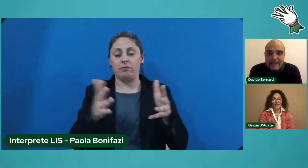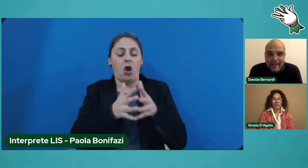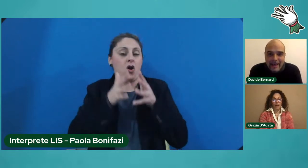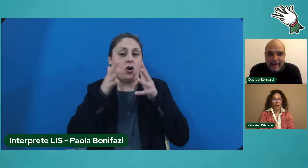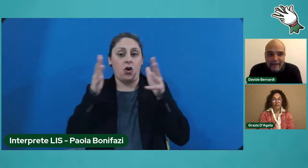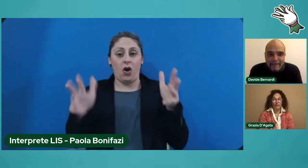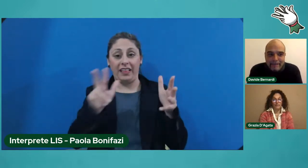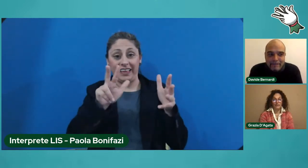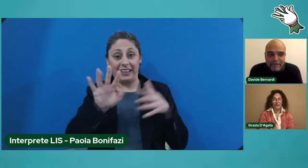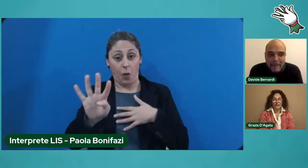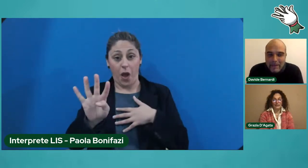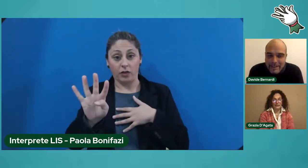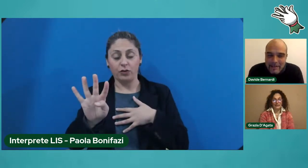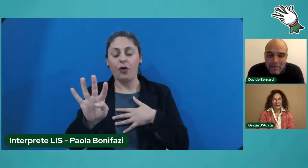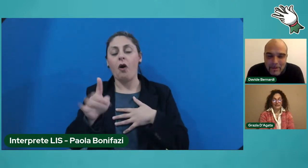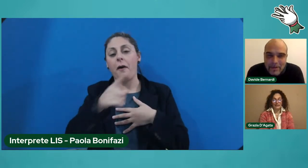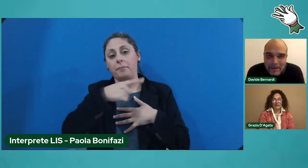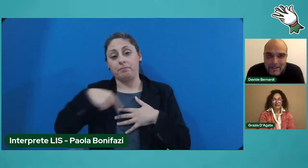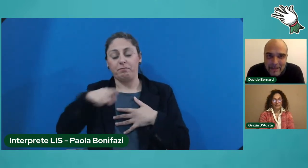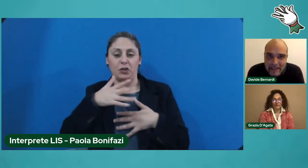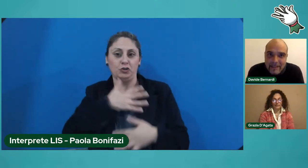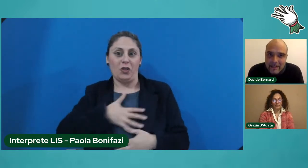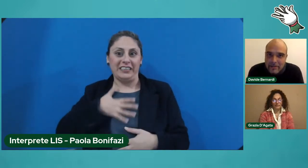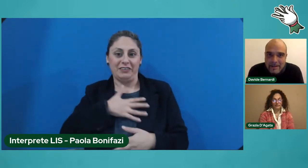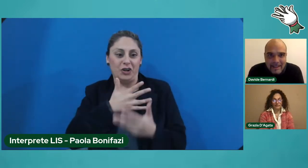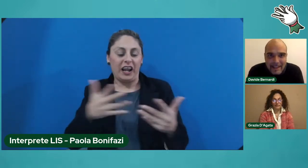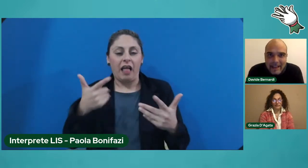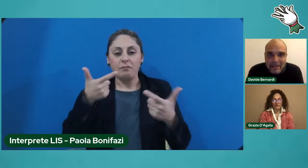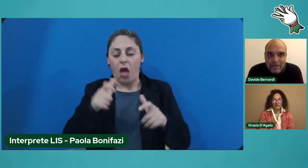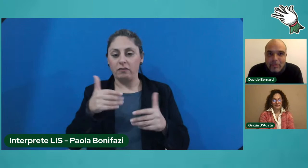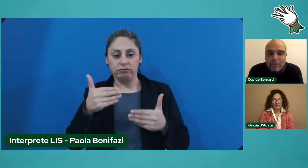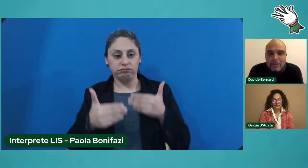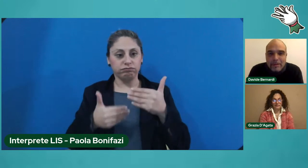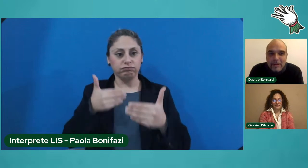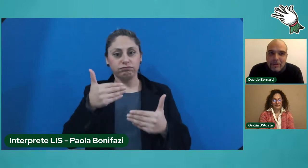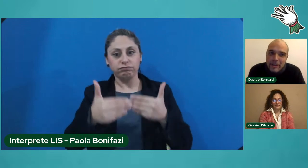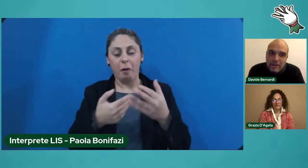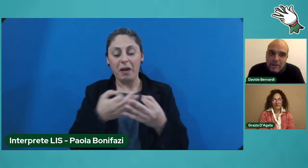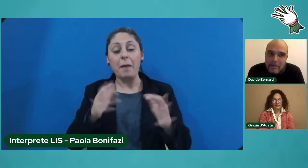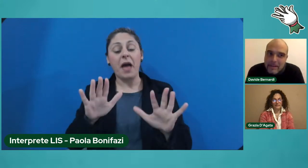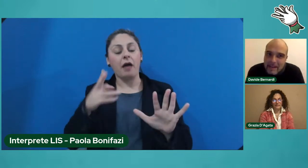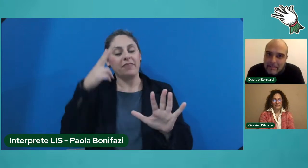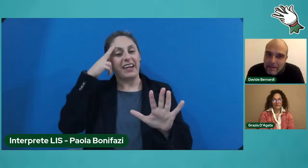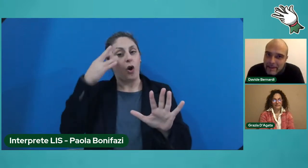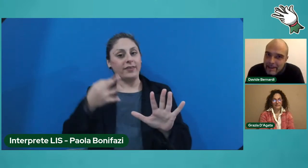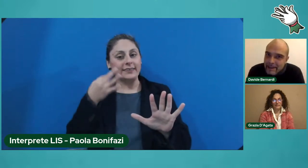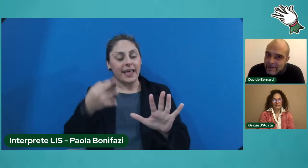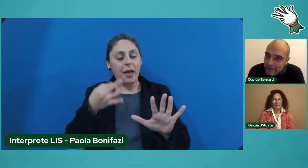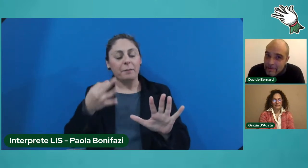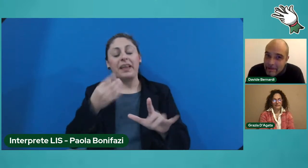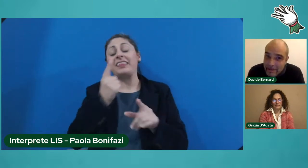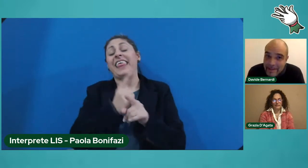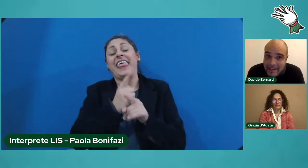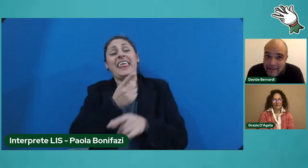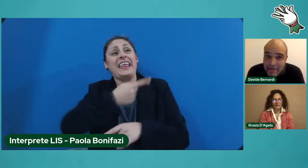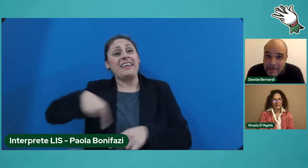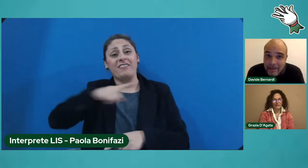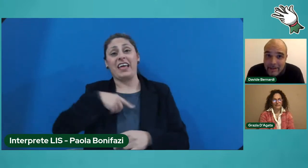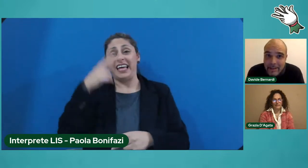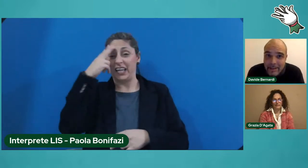E quindi siamo molto soddisfatti di come sta andando e tutto, però ci ricordiamo sempre e ci dobbiamo sempre ricordare che perché nasce